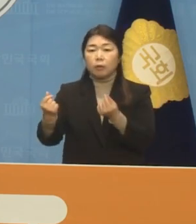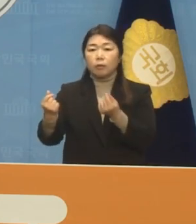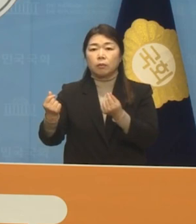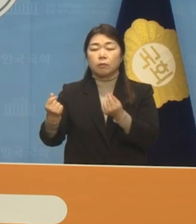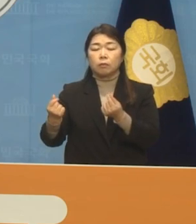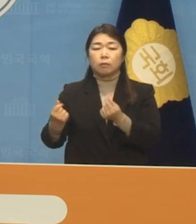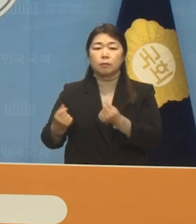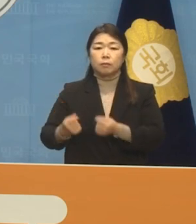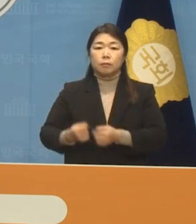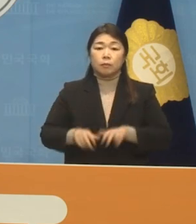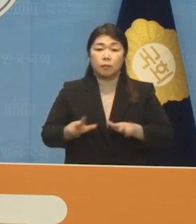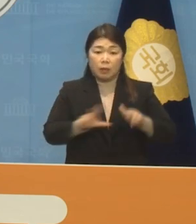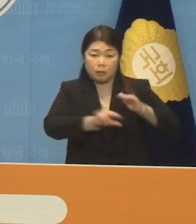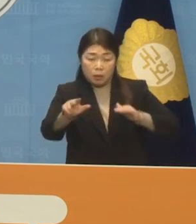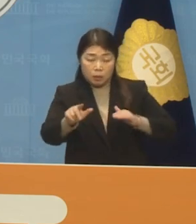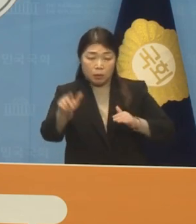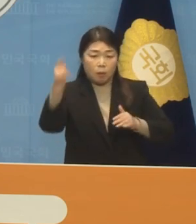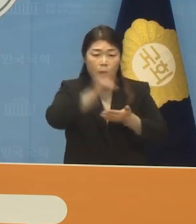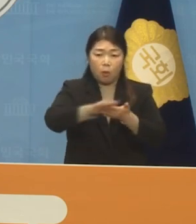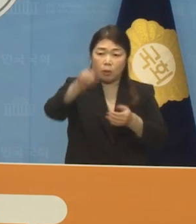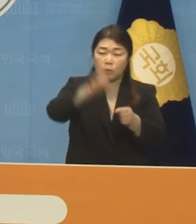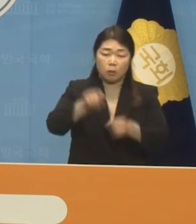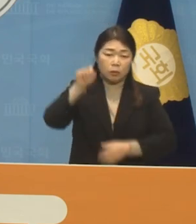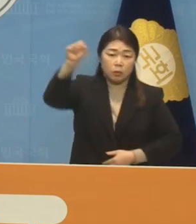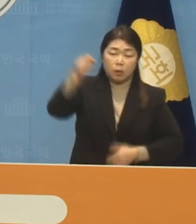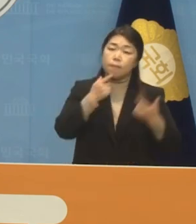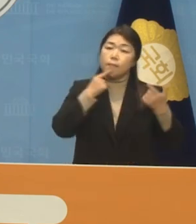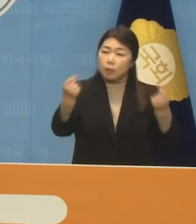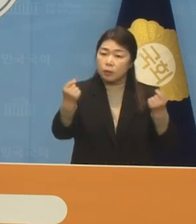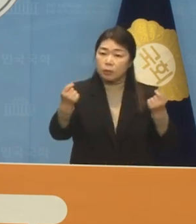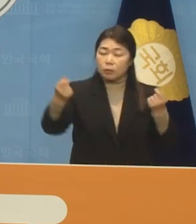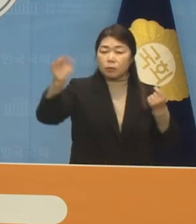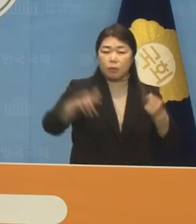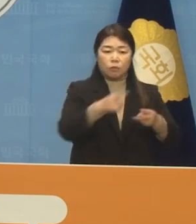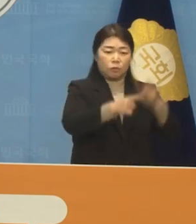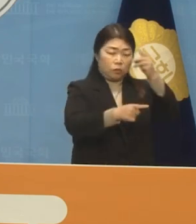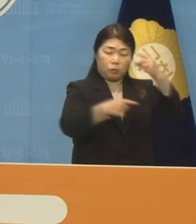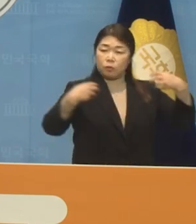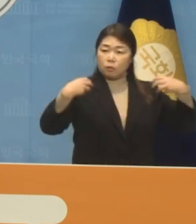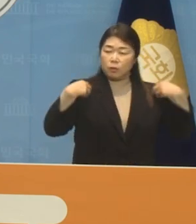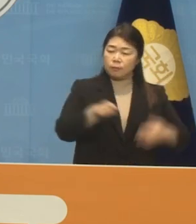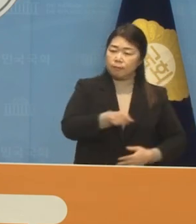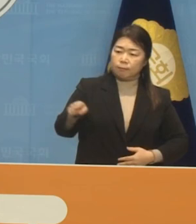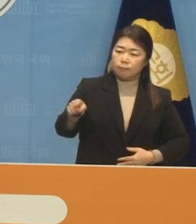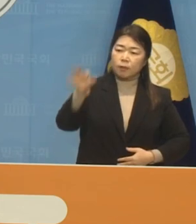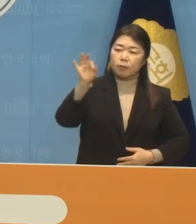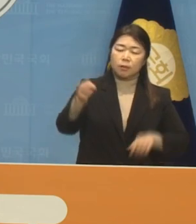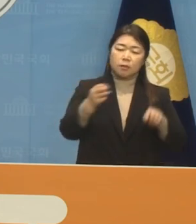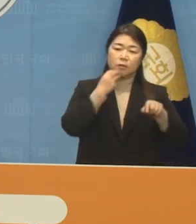지하철 평화적 시위를 함에도 불구하고 윤석열 정부는